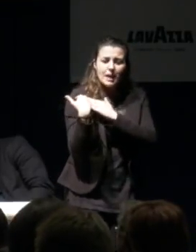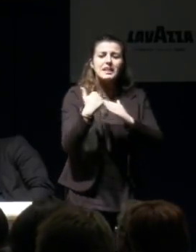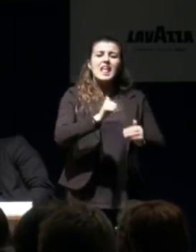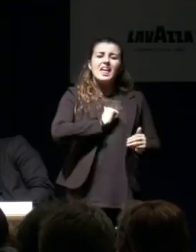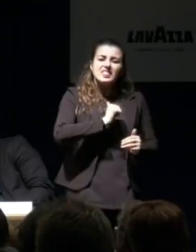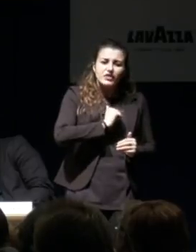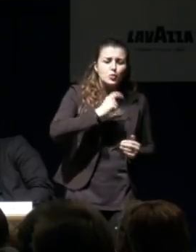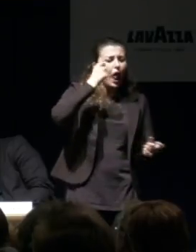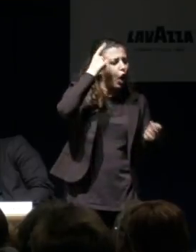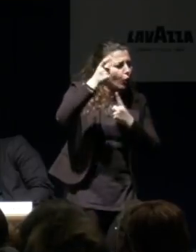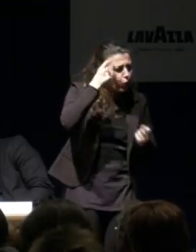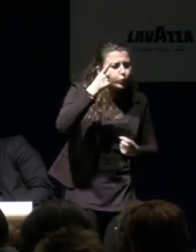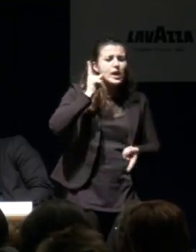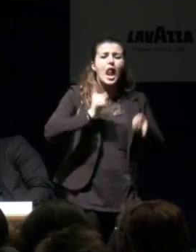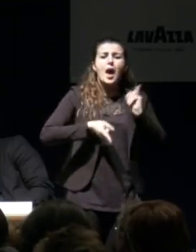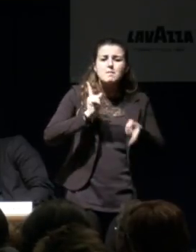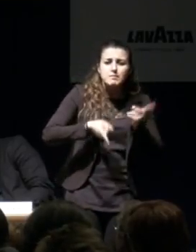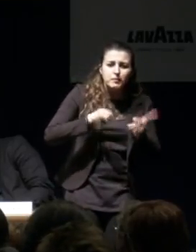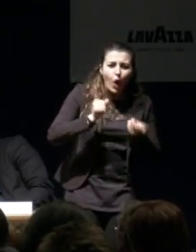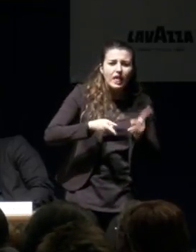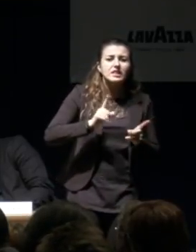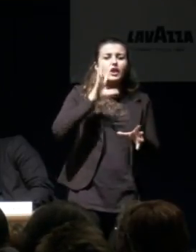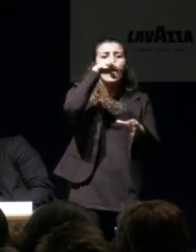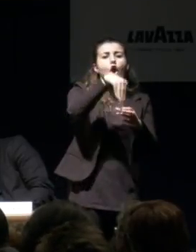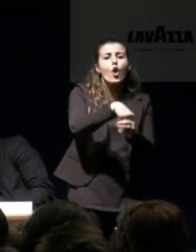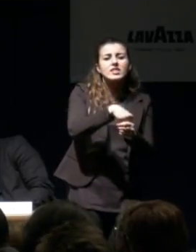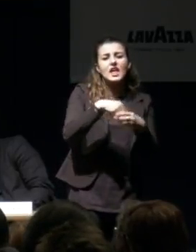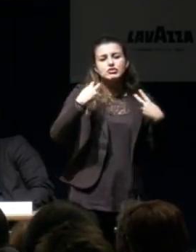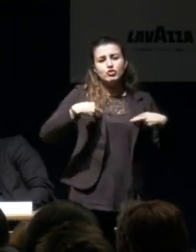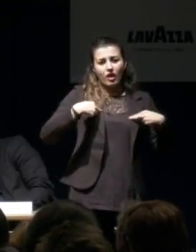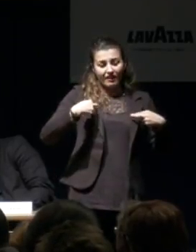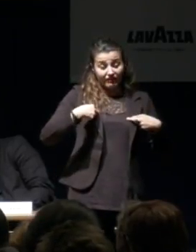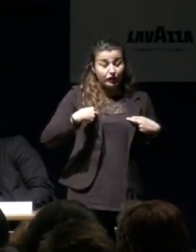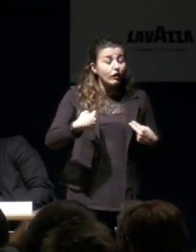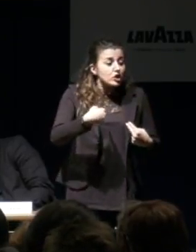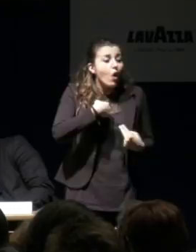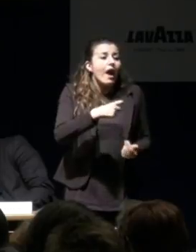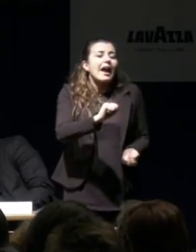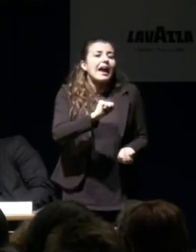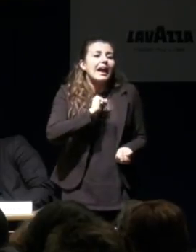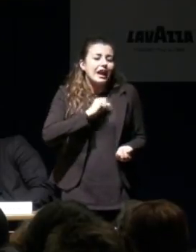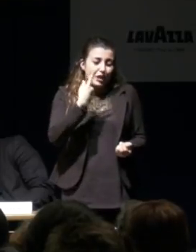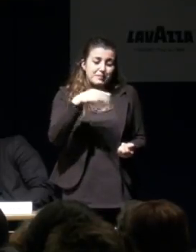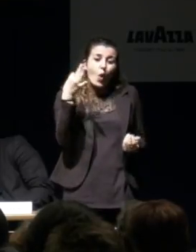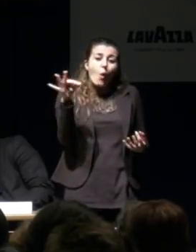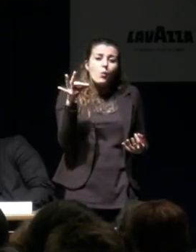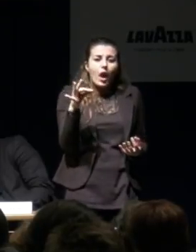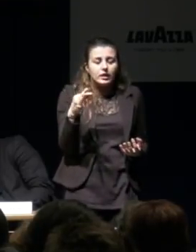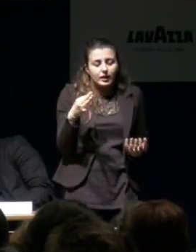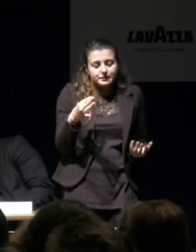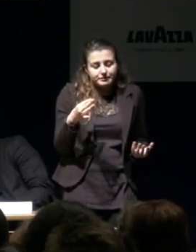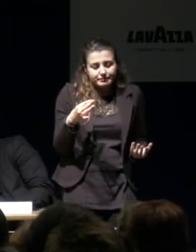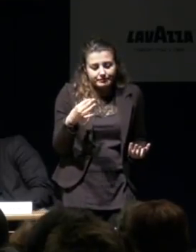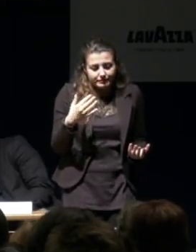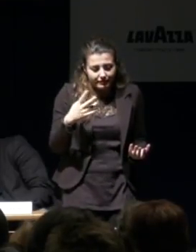culturale politica sua nel contesto in cui viveva credo che queste qualità siano rarissime